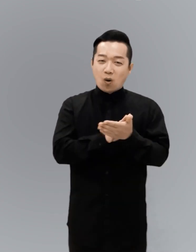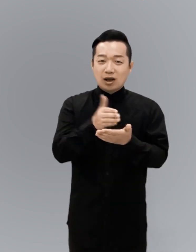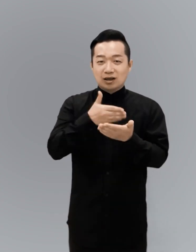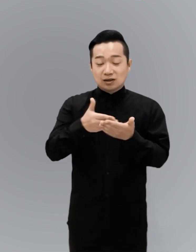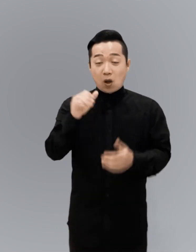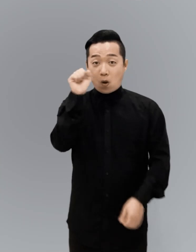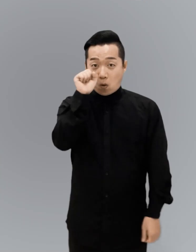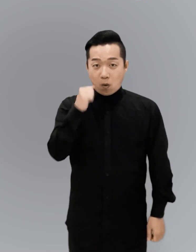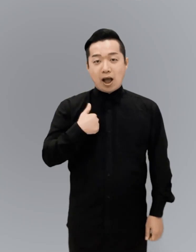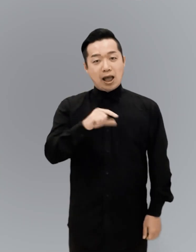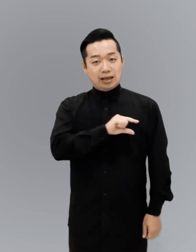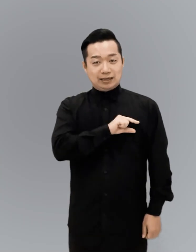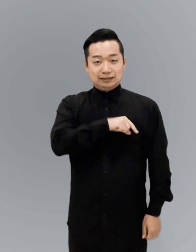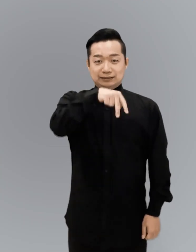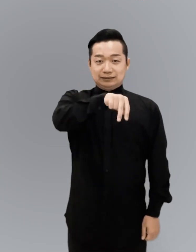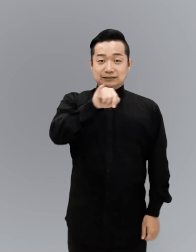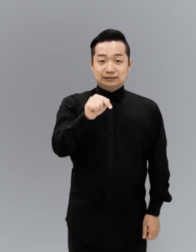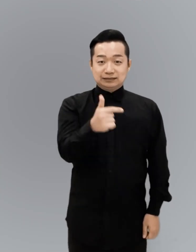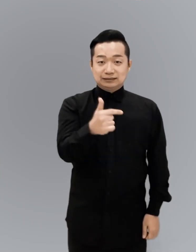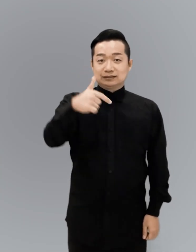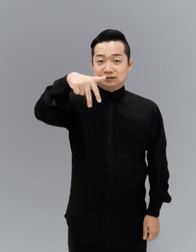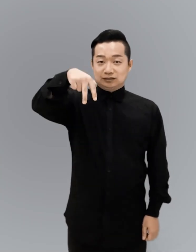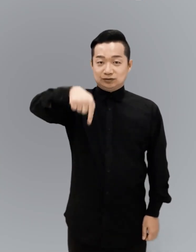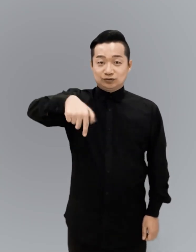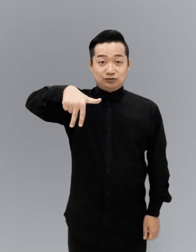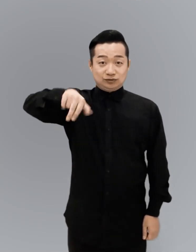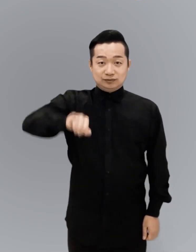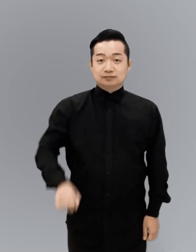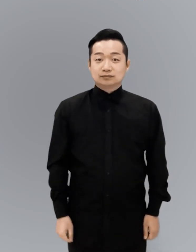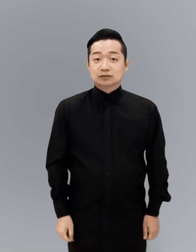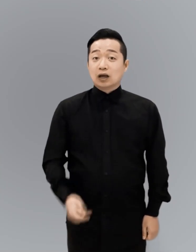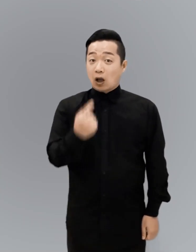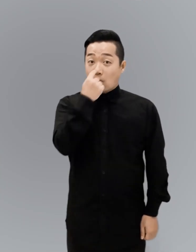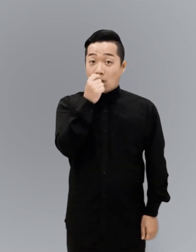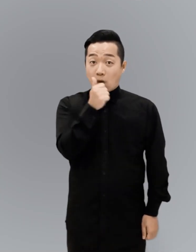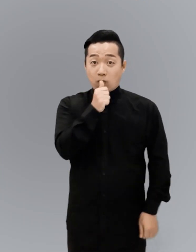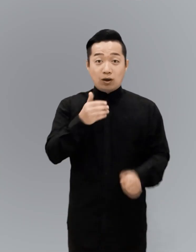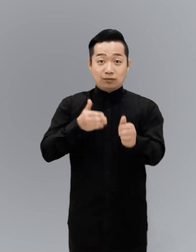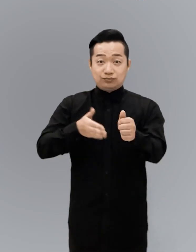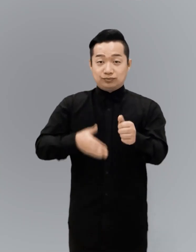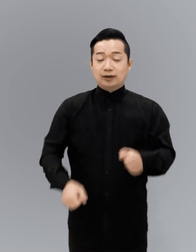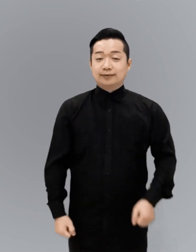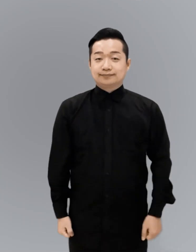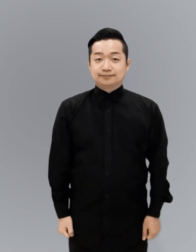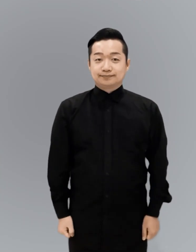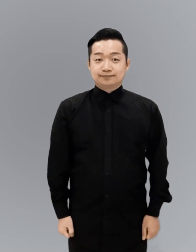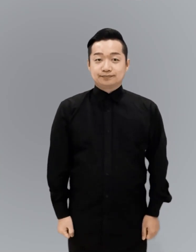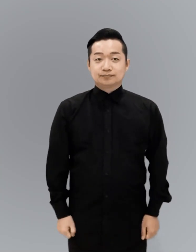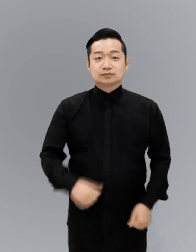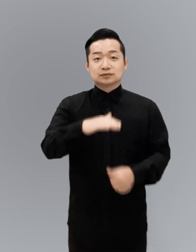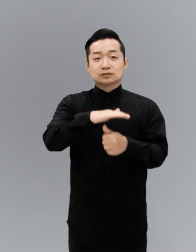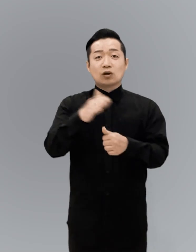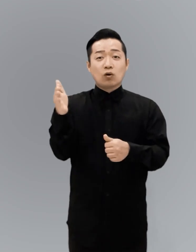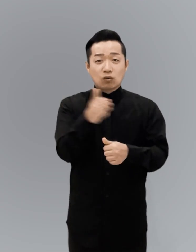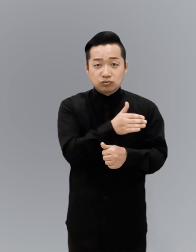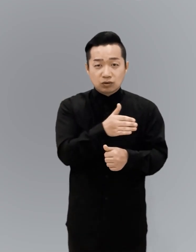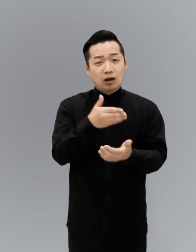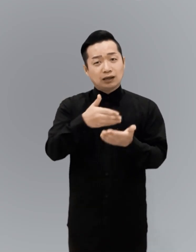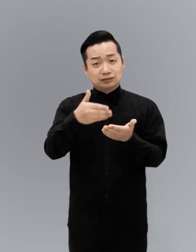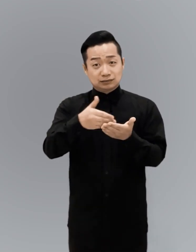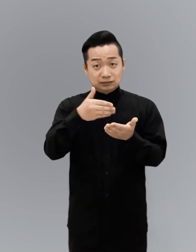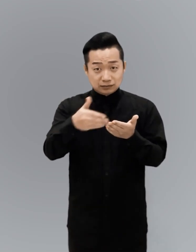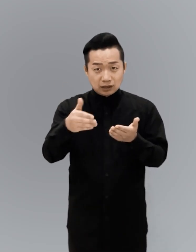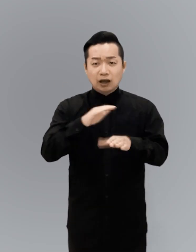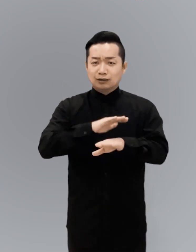먹고 놀고 그리기를 좋아하는 신수지입니다. 자기소개 부탁드려요. 어렸을